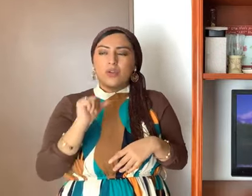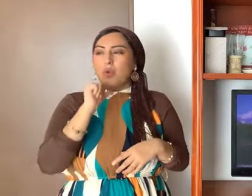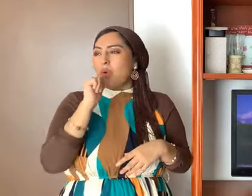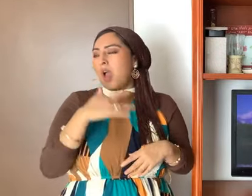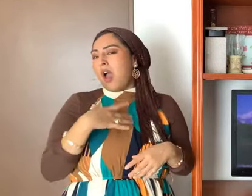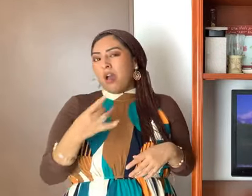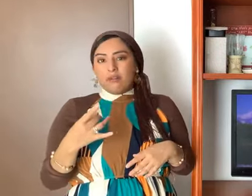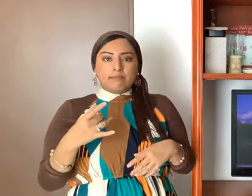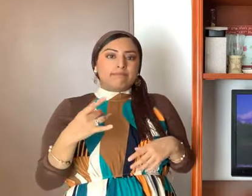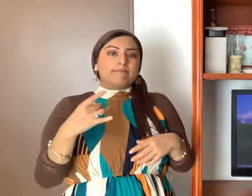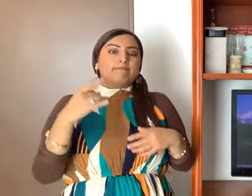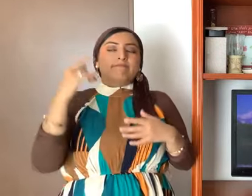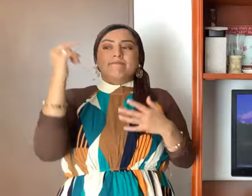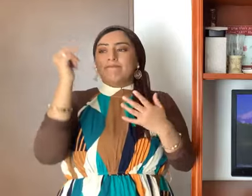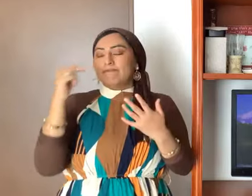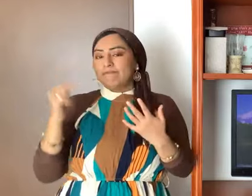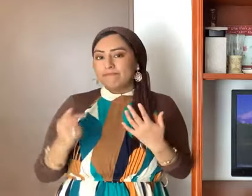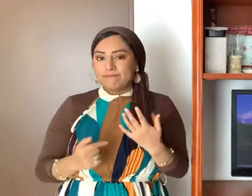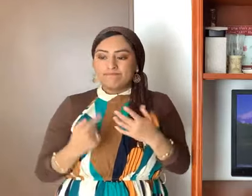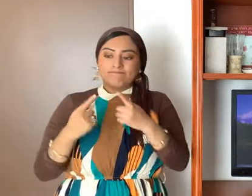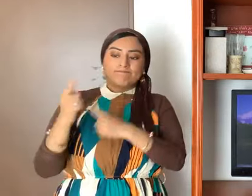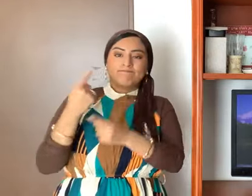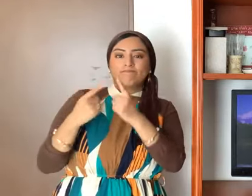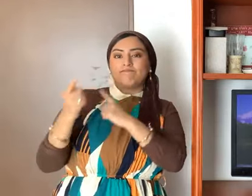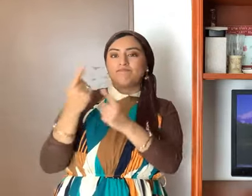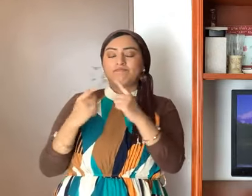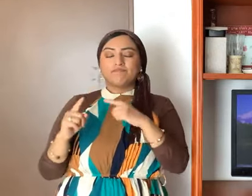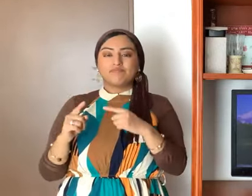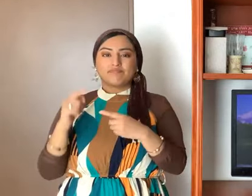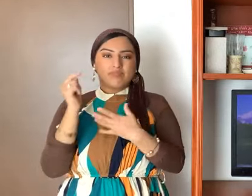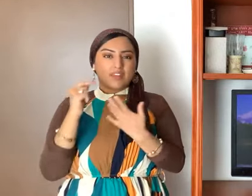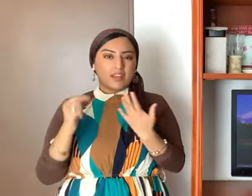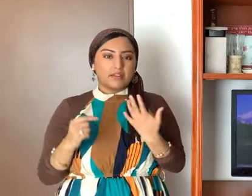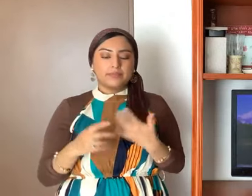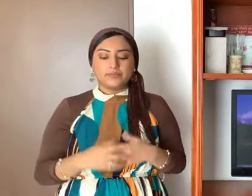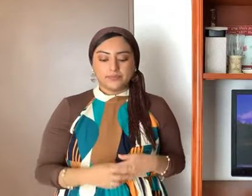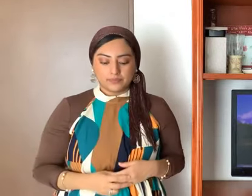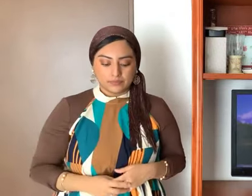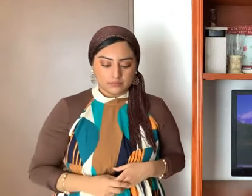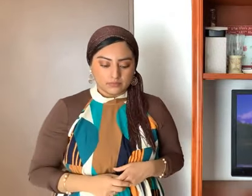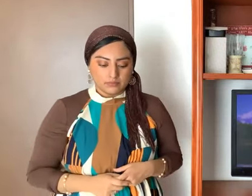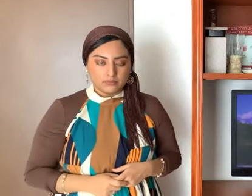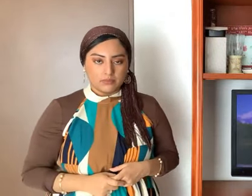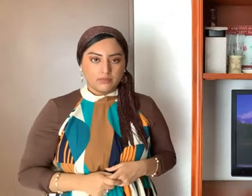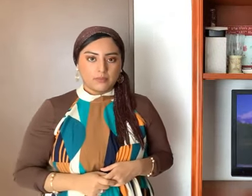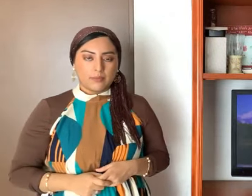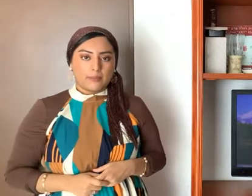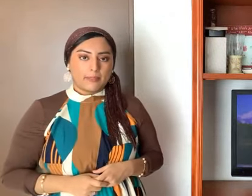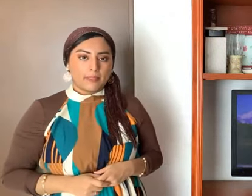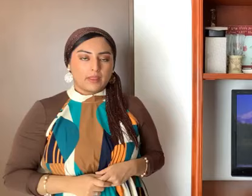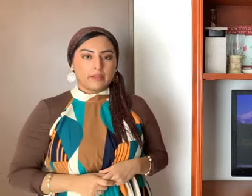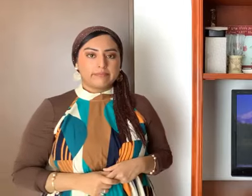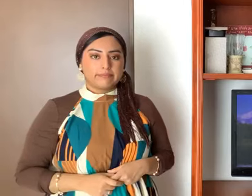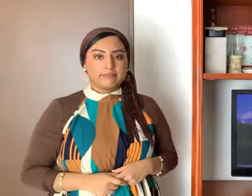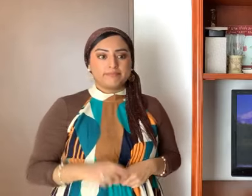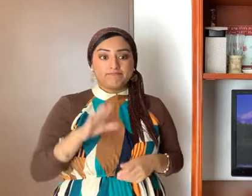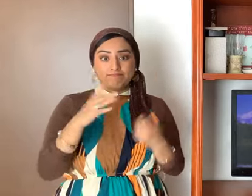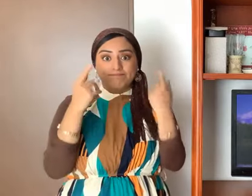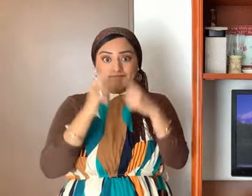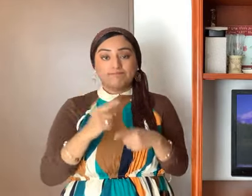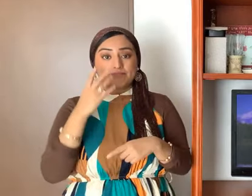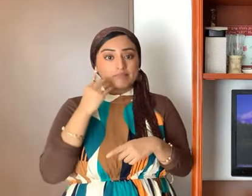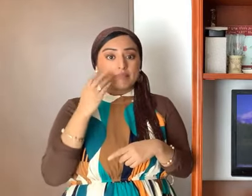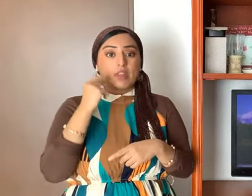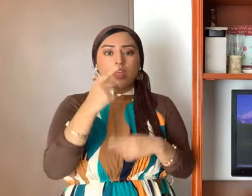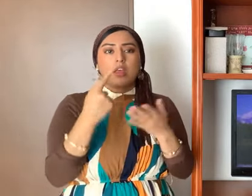hace caso, te hacen feo, quieren pasar por encima de ti, etcétera, etcétera, etcétera. Sí, eso te ha pasado y